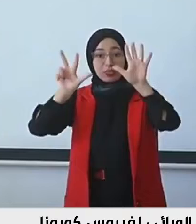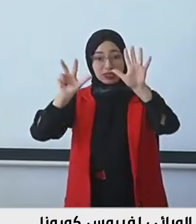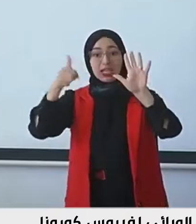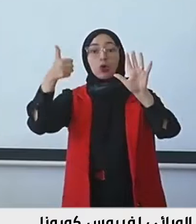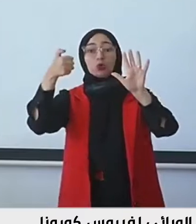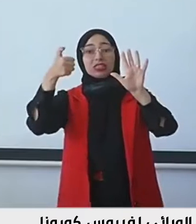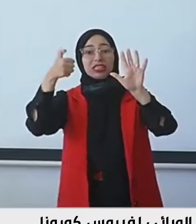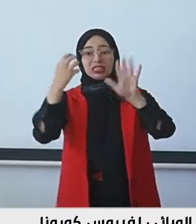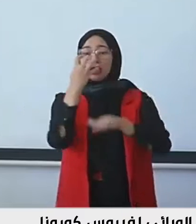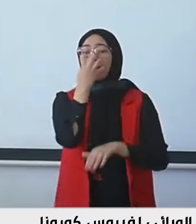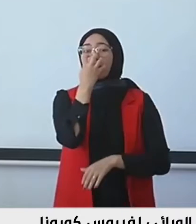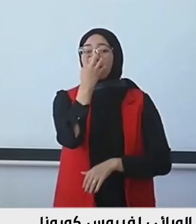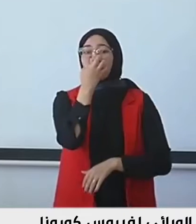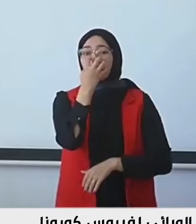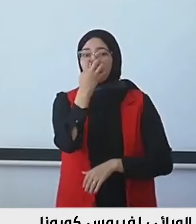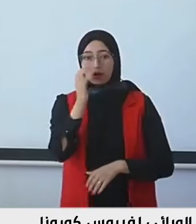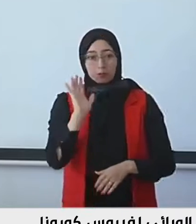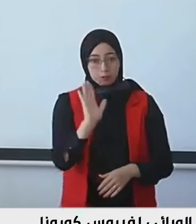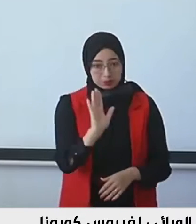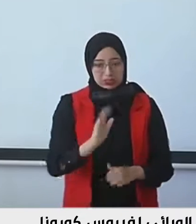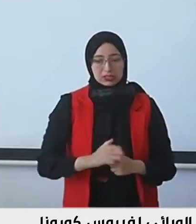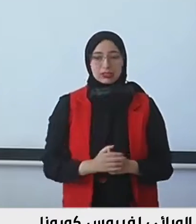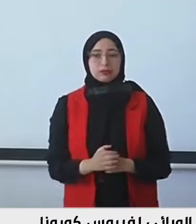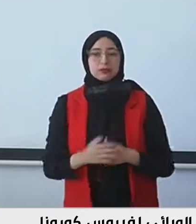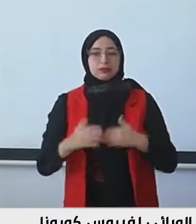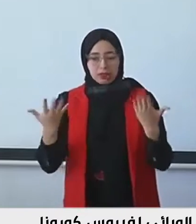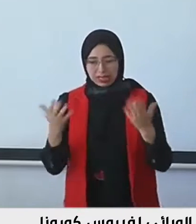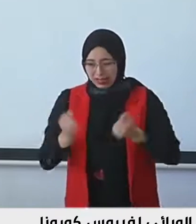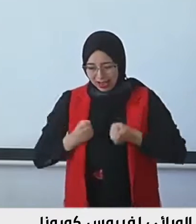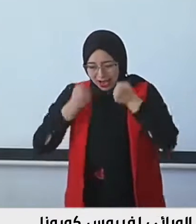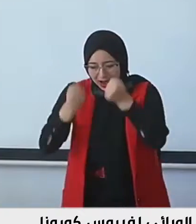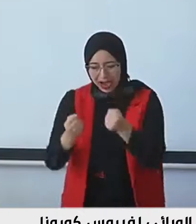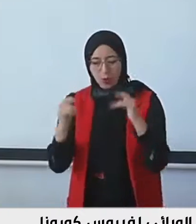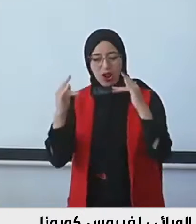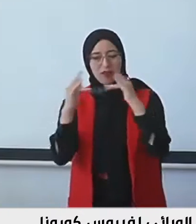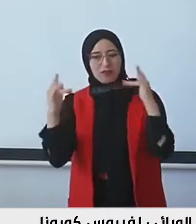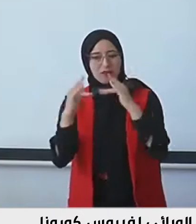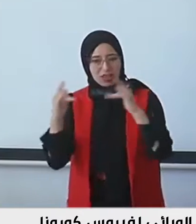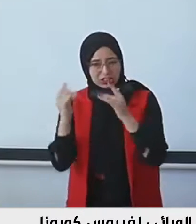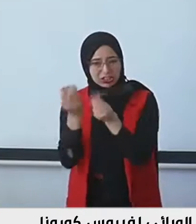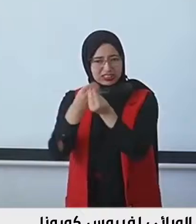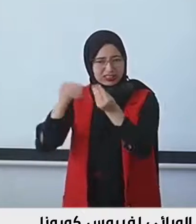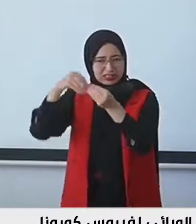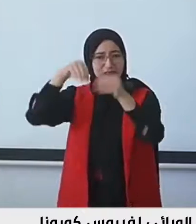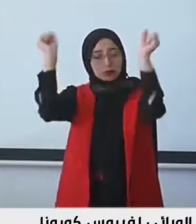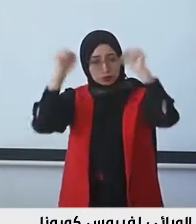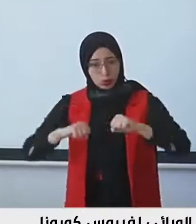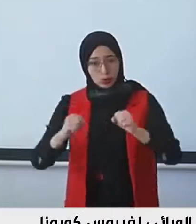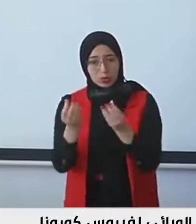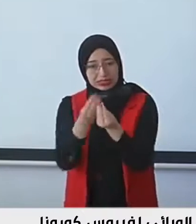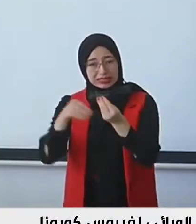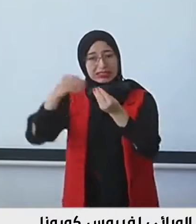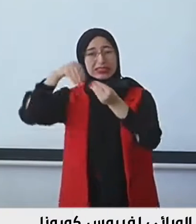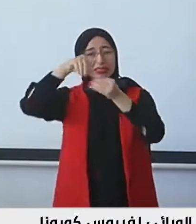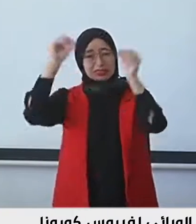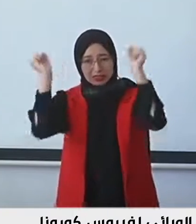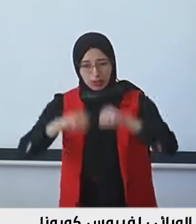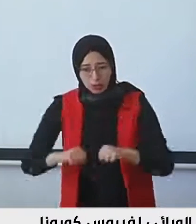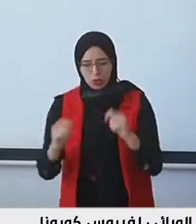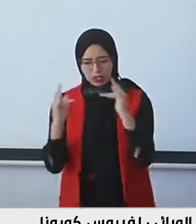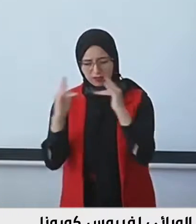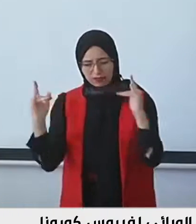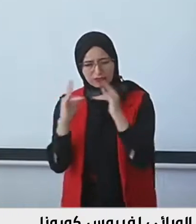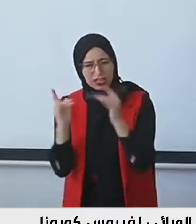أكسجين، قاعدين نرفعوا في طاقة استيعاب ونجموا نزيدوا الرفع والرفع، نجموا نزيدوا